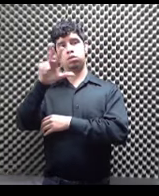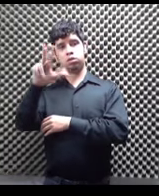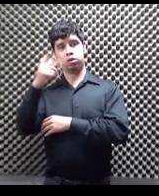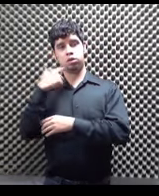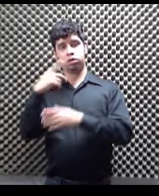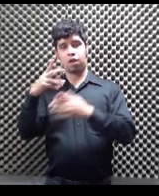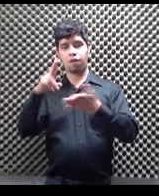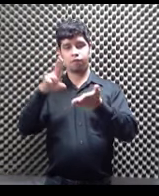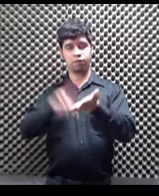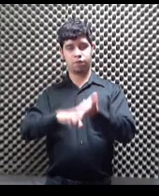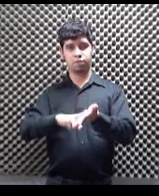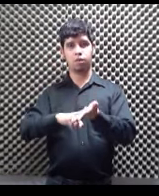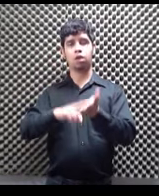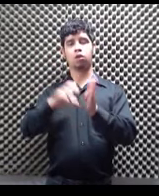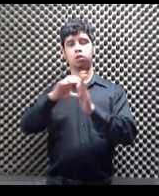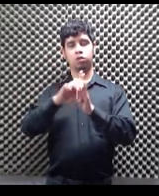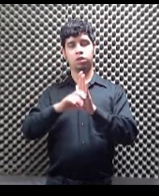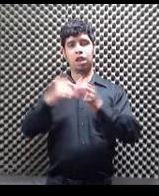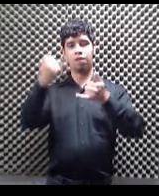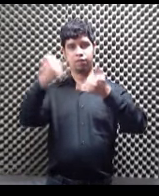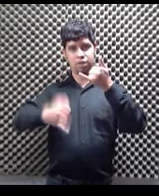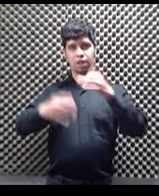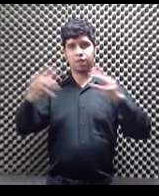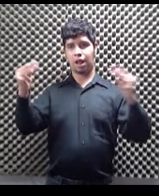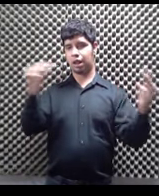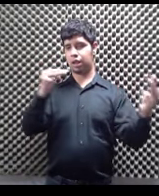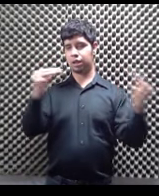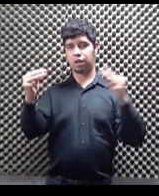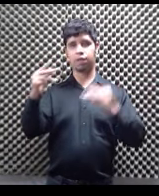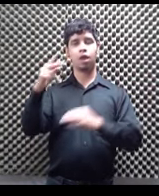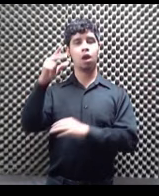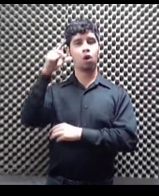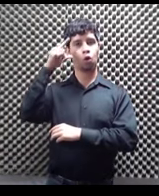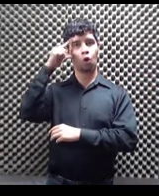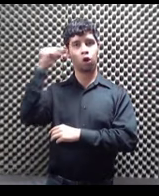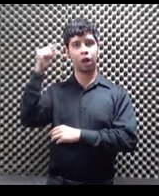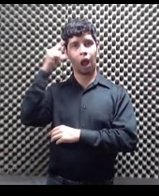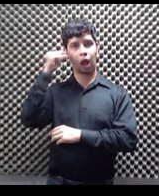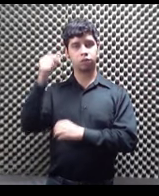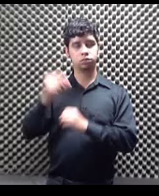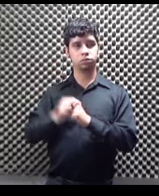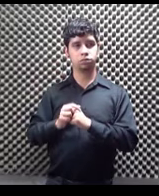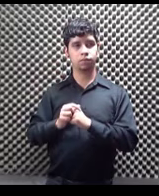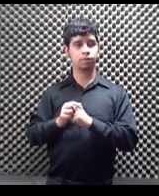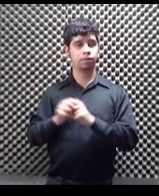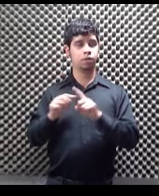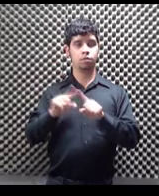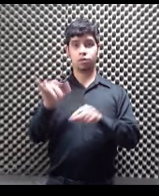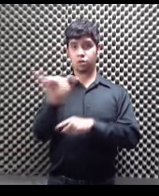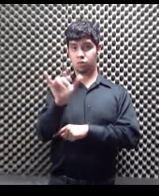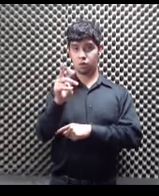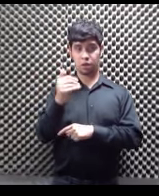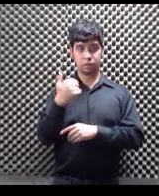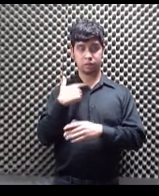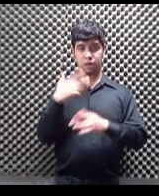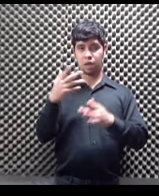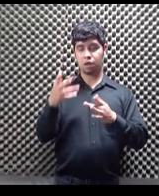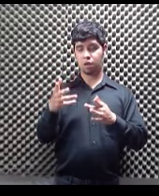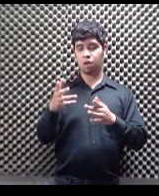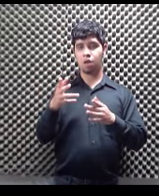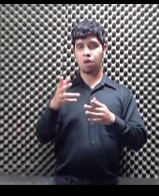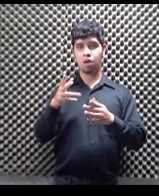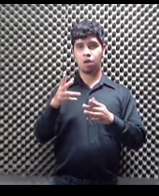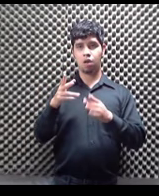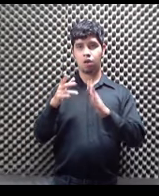de Corea, pero además se firma en la fundación de la base ROTA.